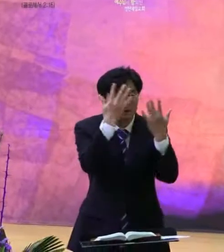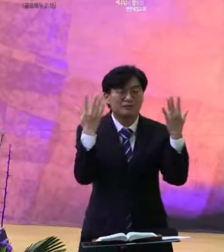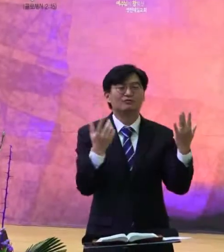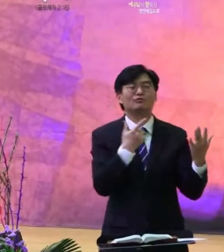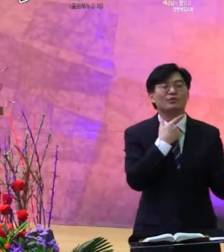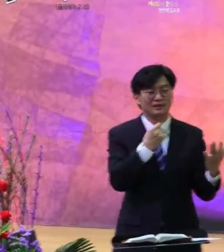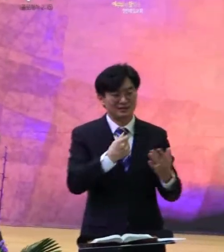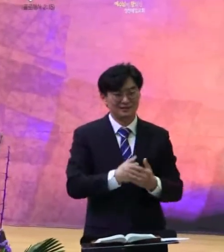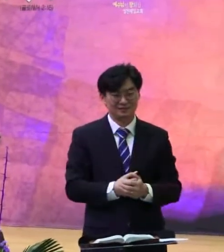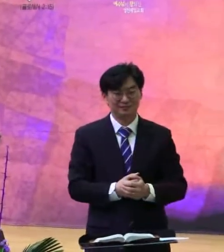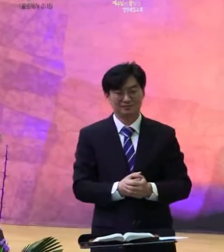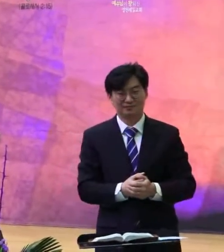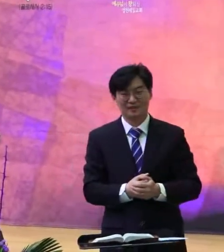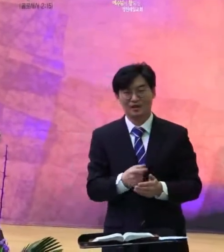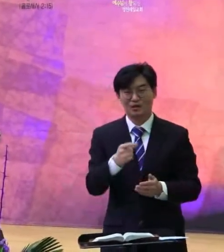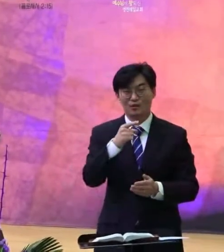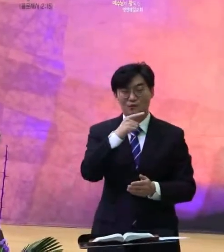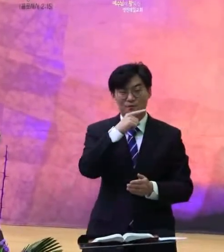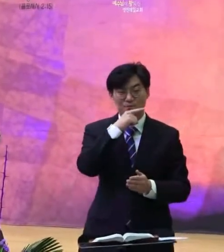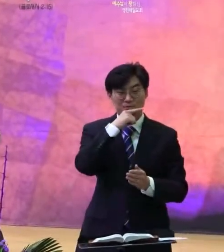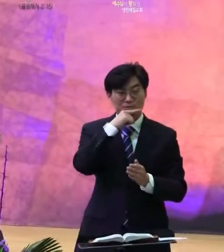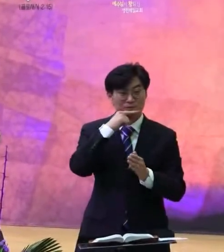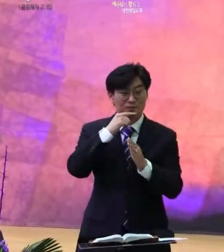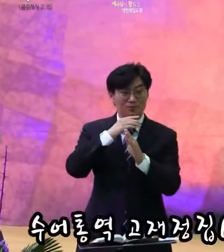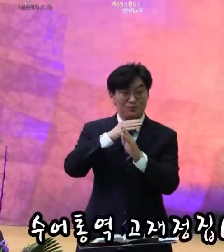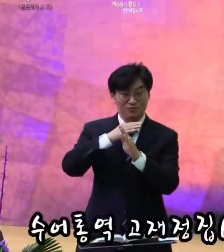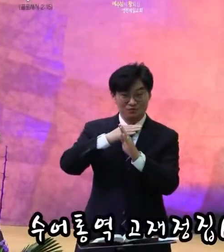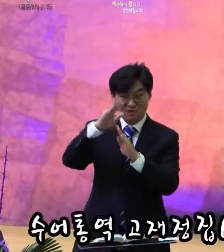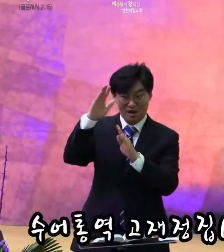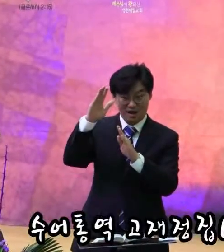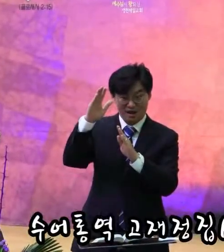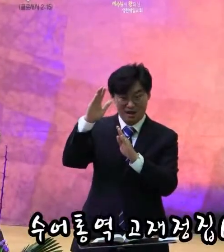북한의 압록강변에 어떤 할머니 한 분이 계셨습니다.